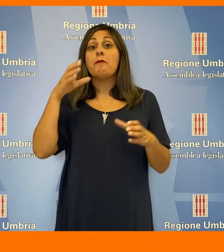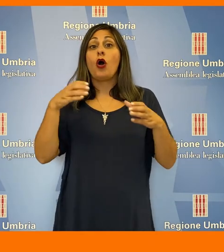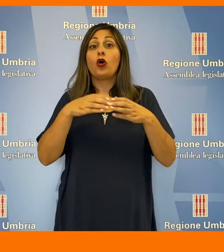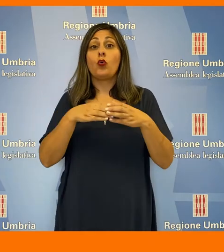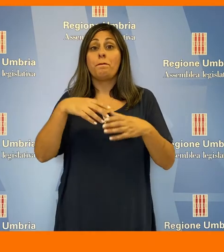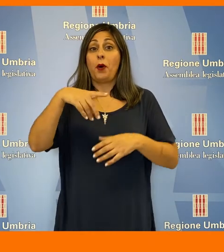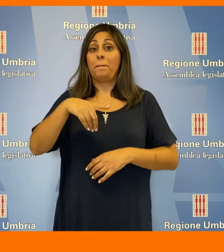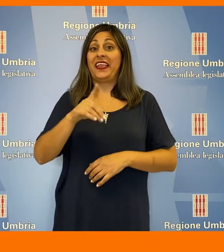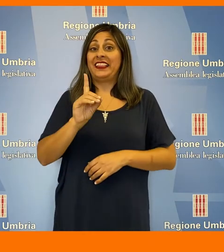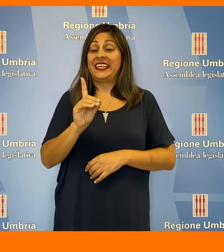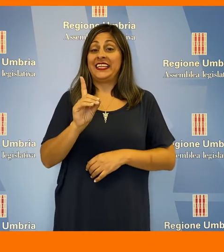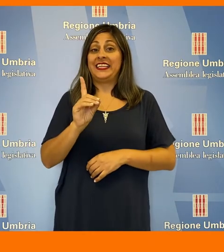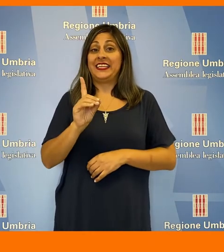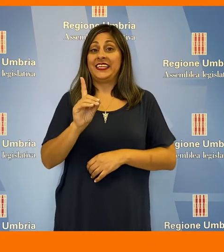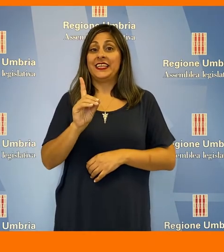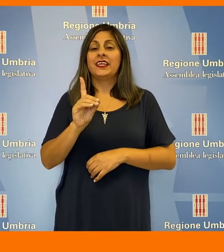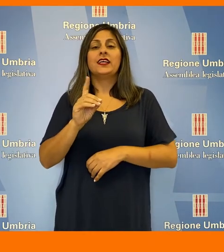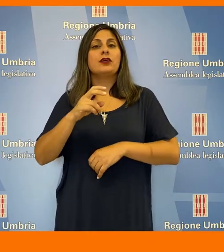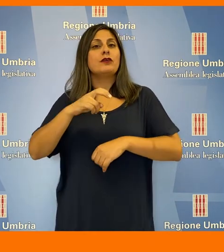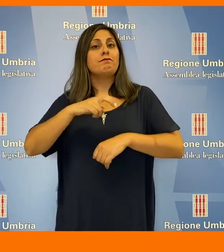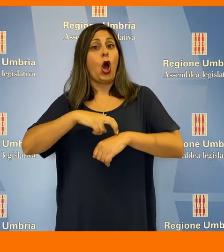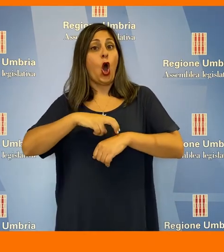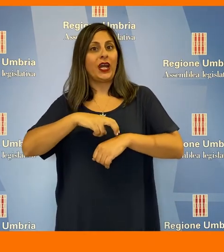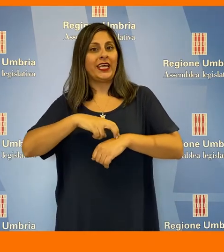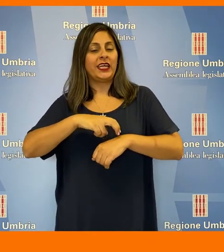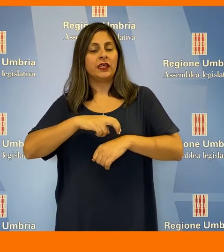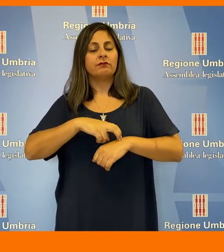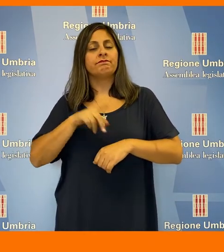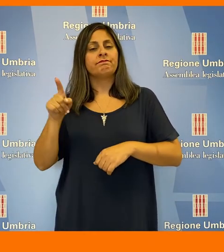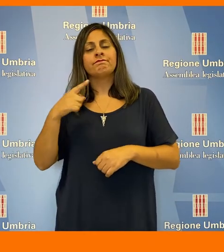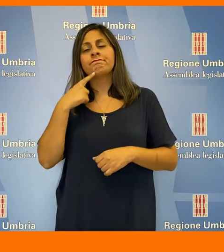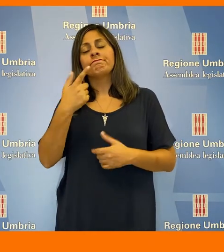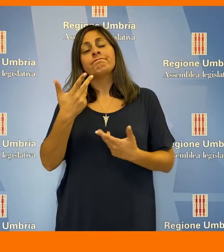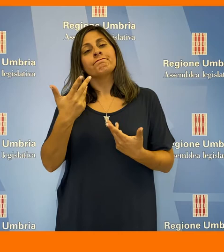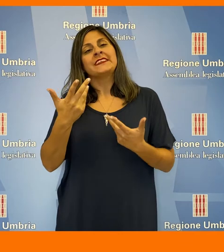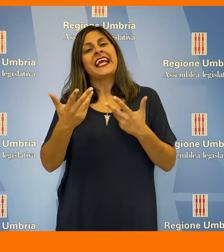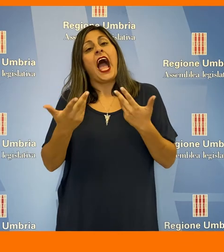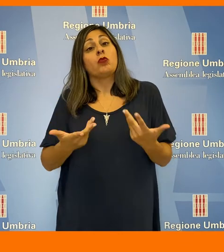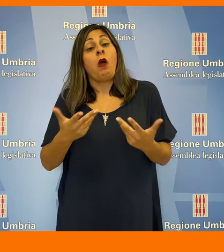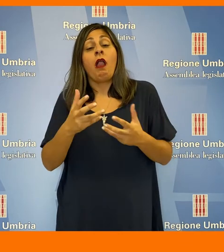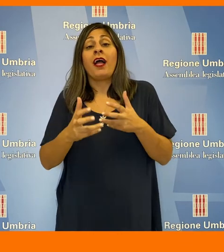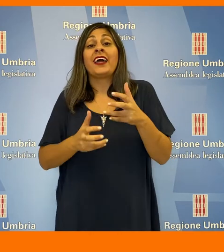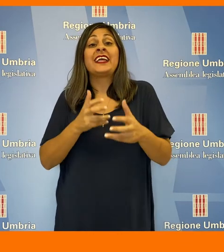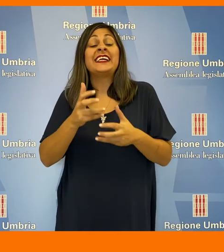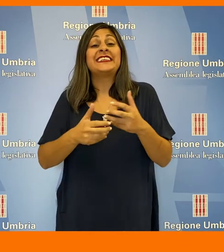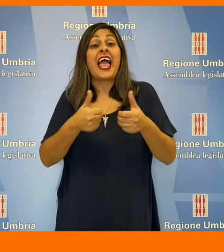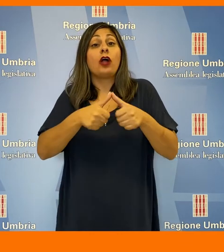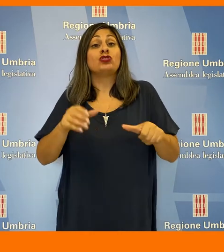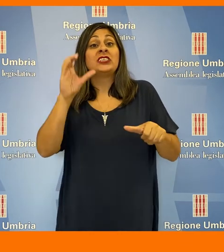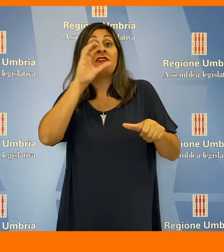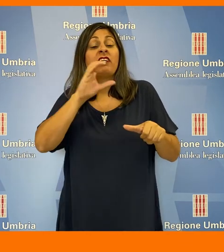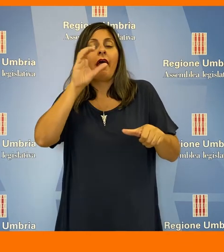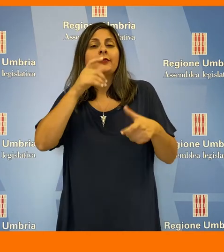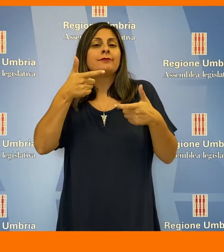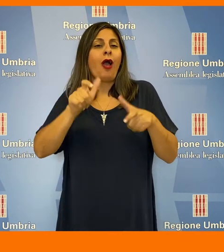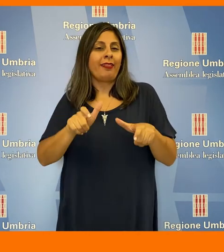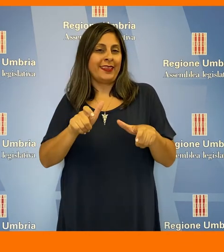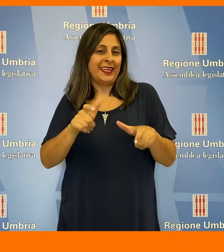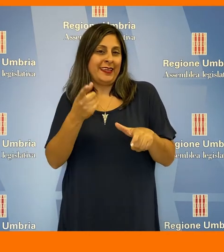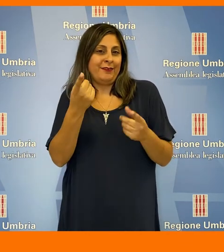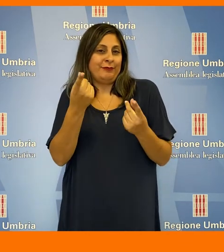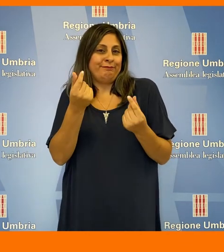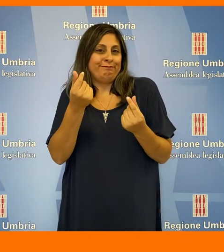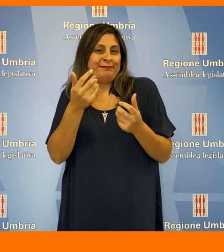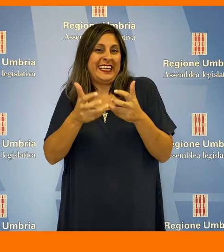capogruppo del Partito Democratico, Tommaso Bori, rimarca la crisi delle agenzie di viaggio a causa degli effetti